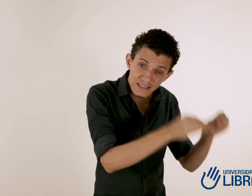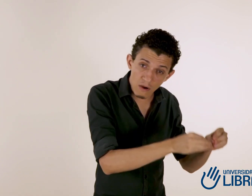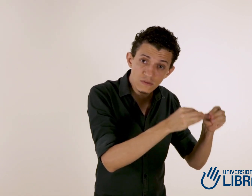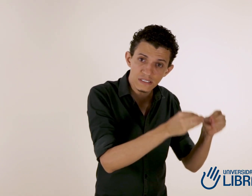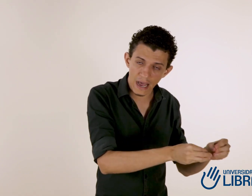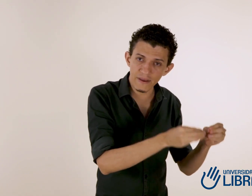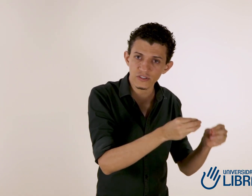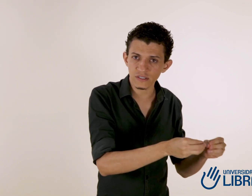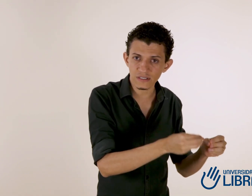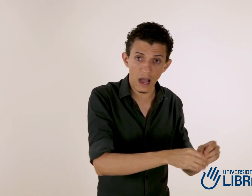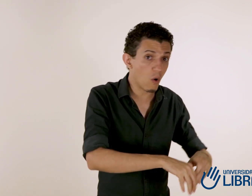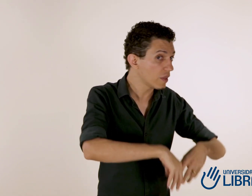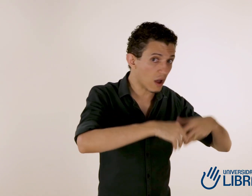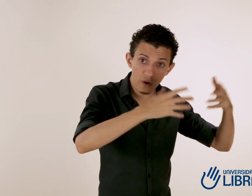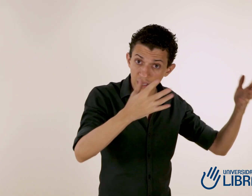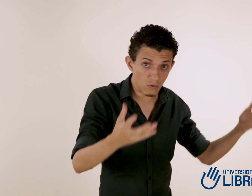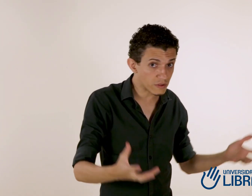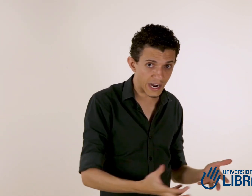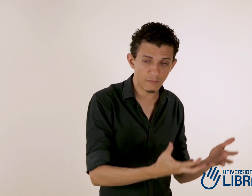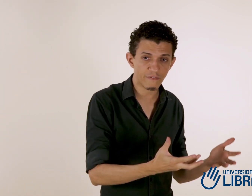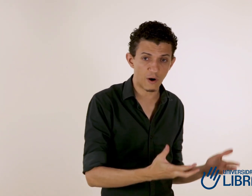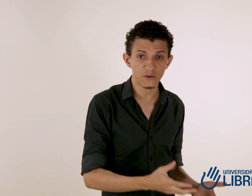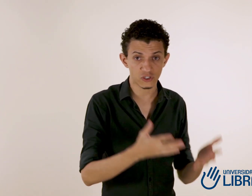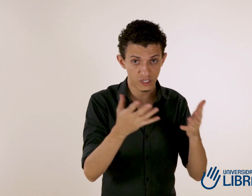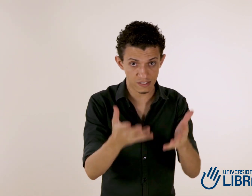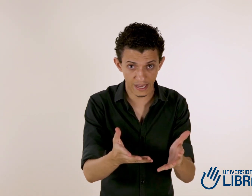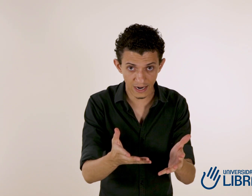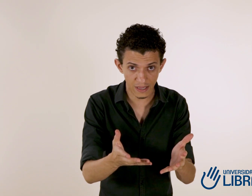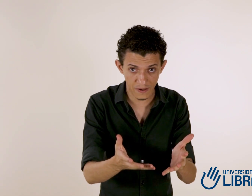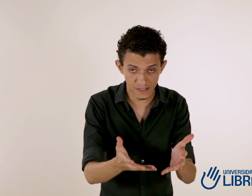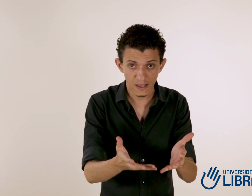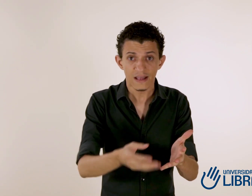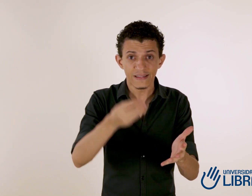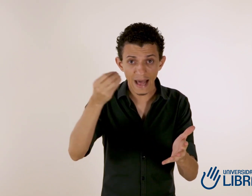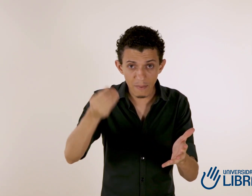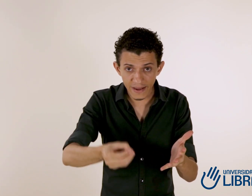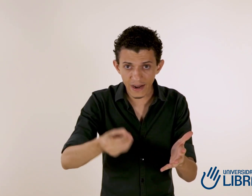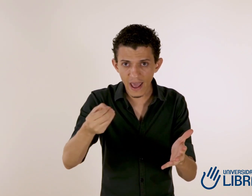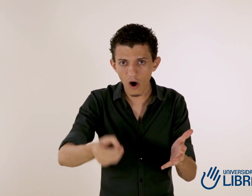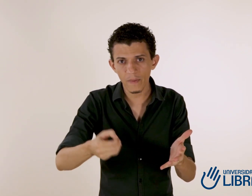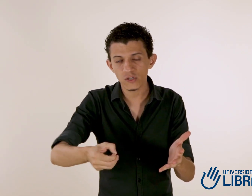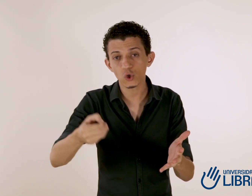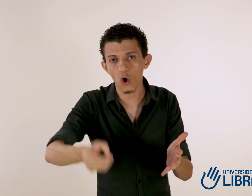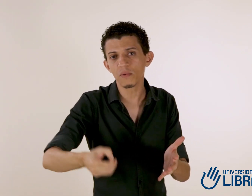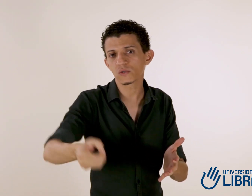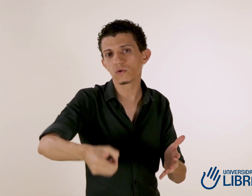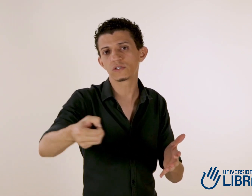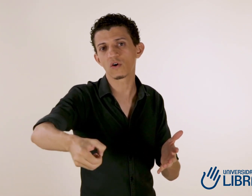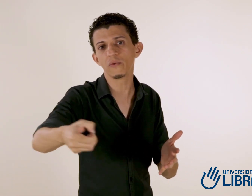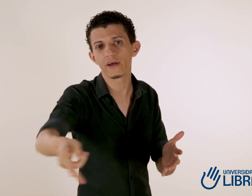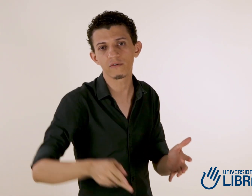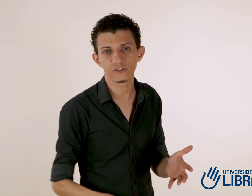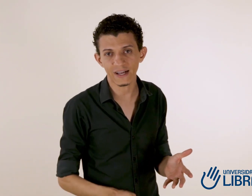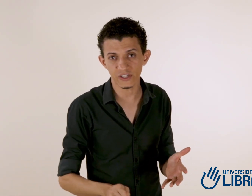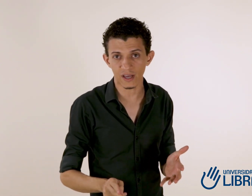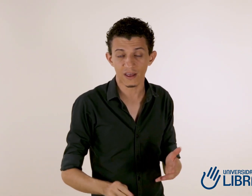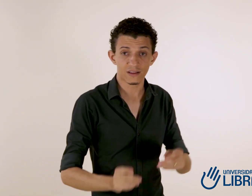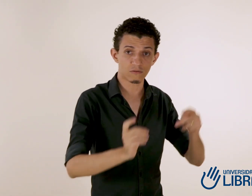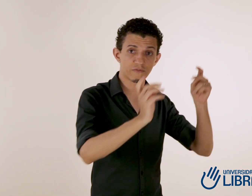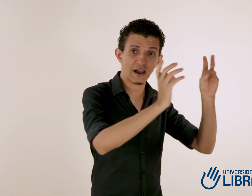não sabem te ensinar ou não encontraram uma forma de te ensinar a Libras da maneira realmente como os surdos se comunicam no dia a dia. Então tu vai